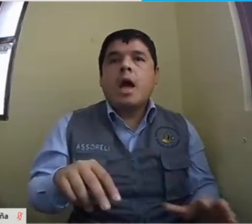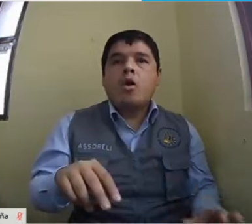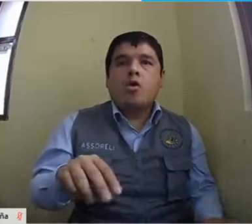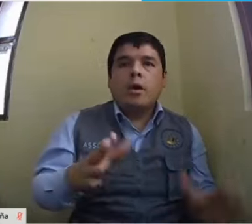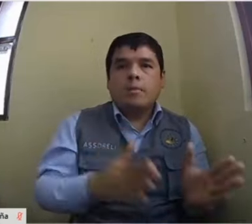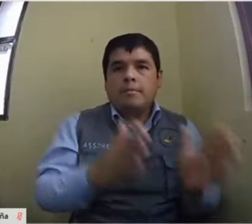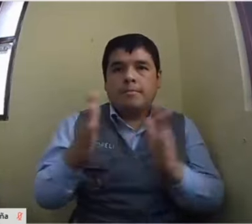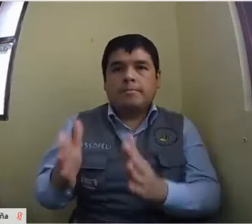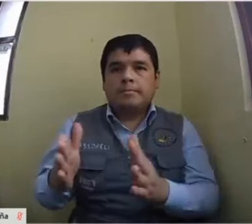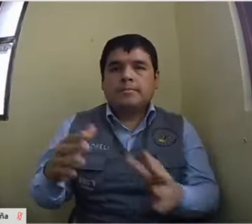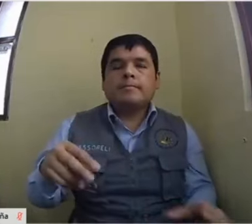¿Ok? ¿Todo bien?